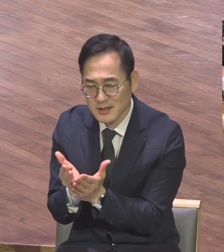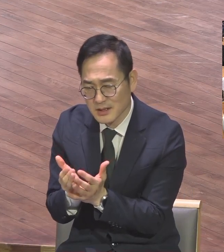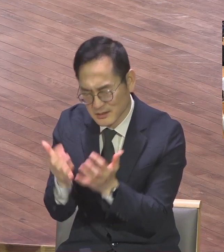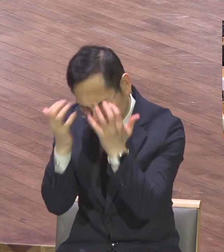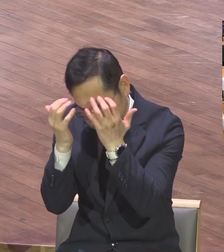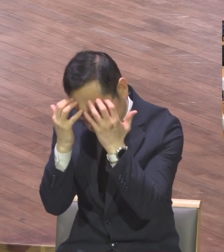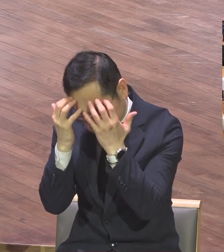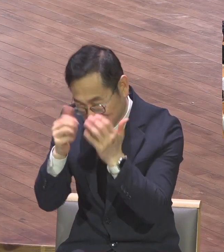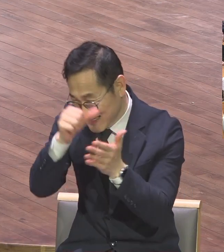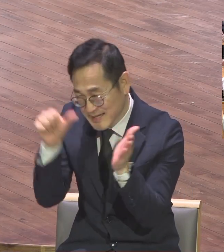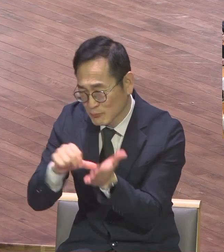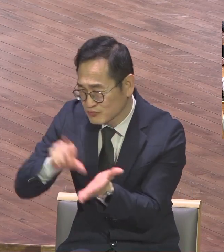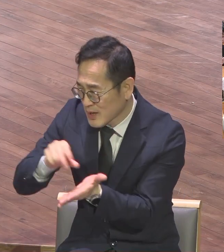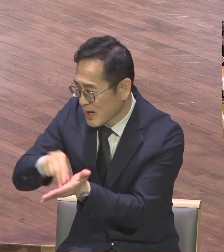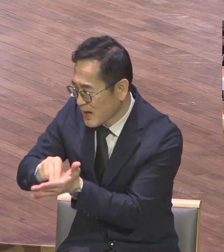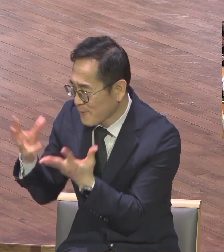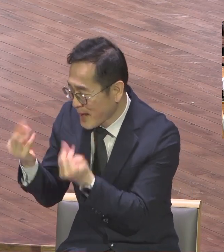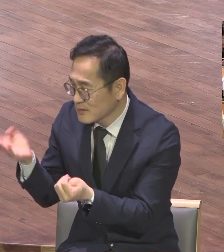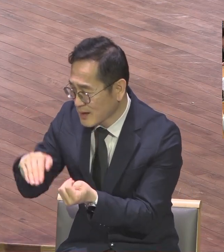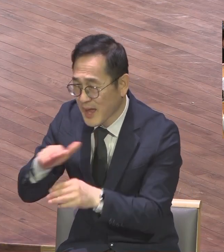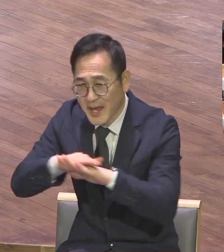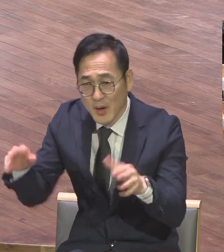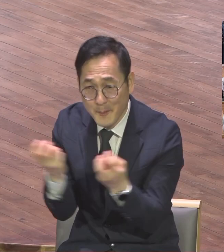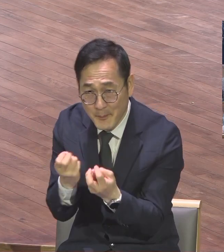그리스도의 인주로 믿으시기 바랍니다.